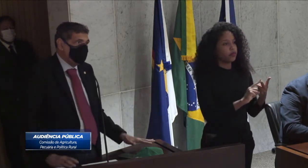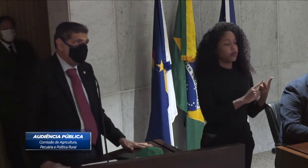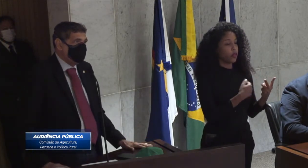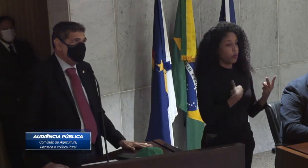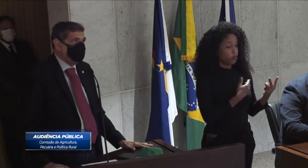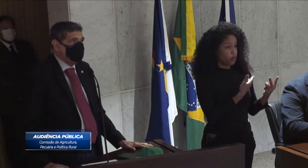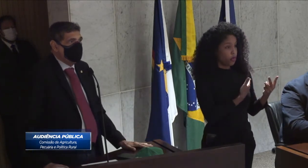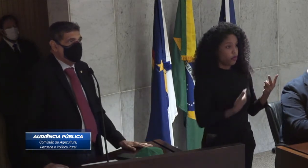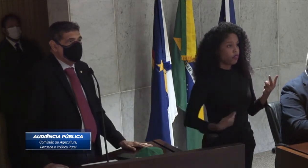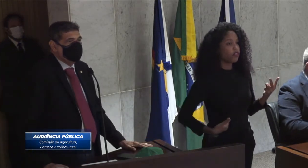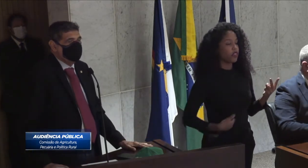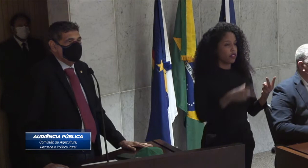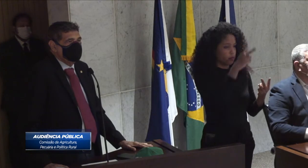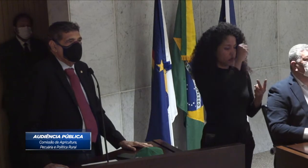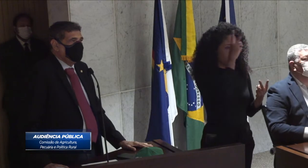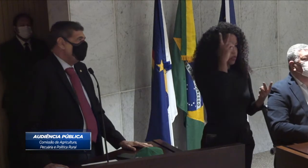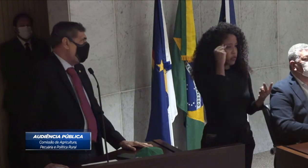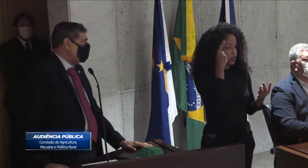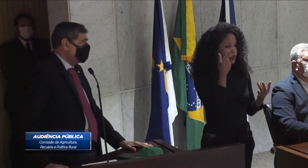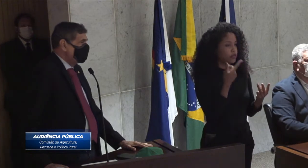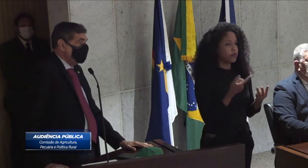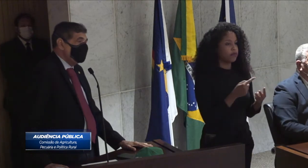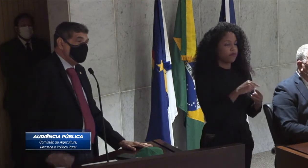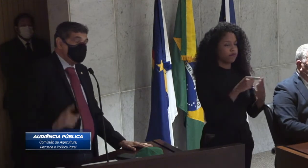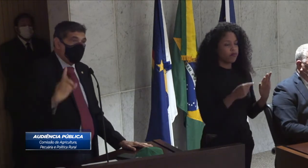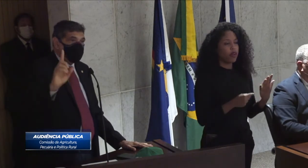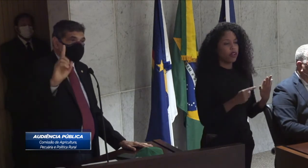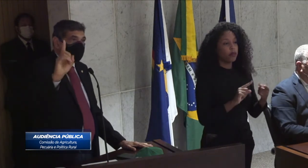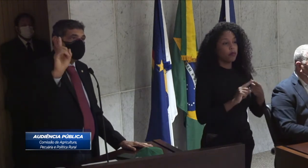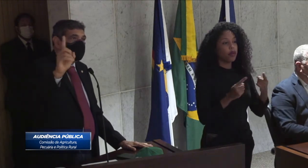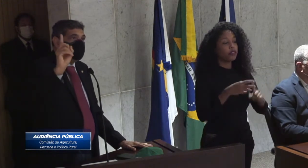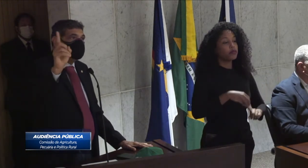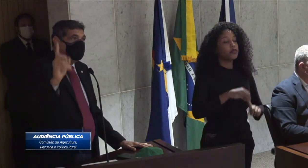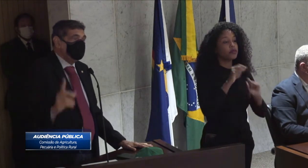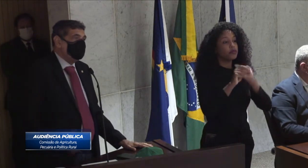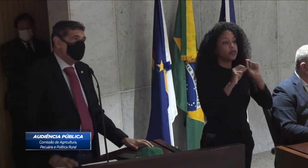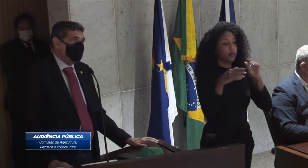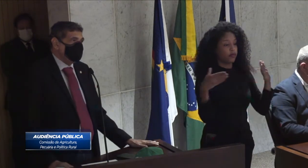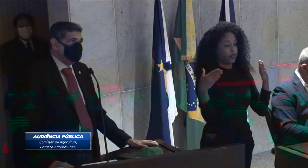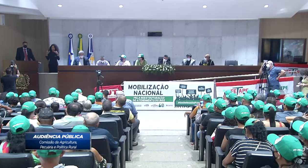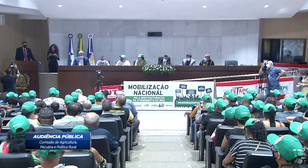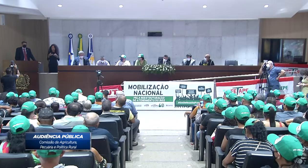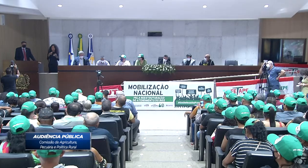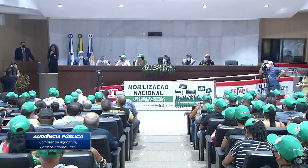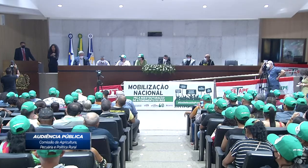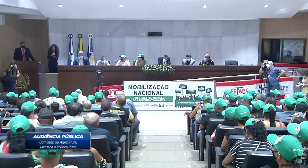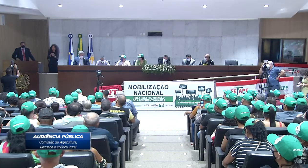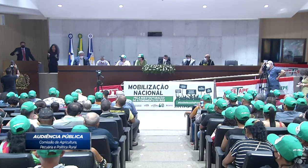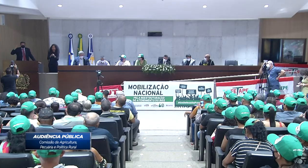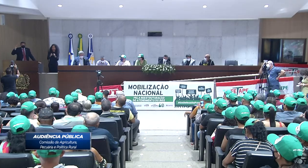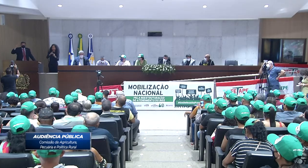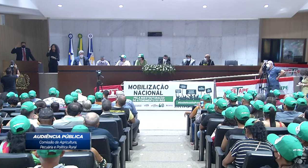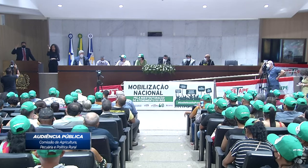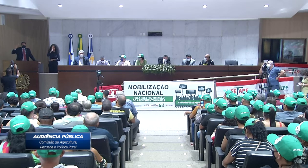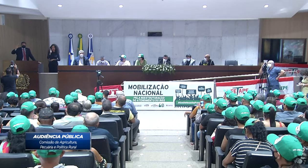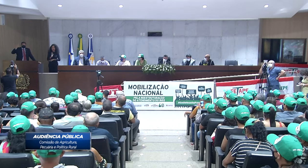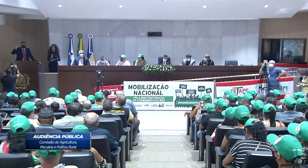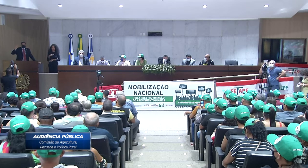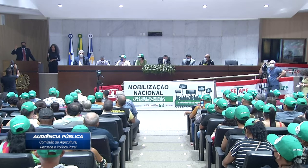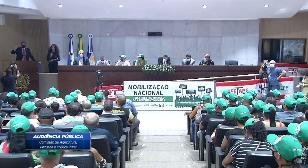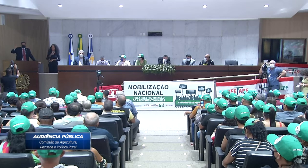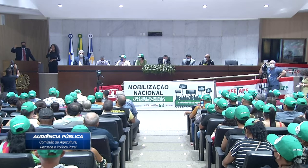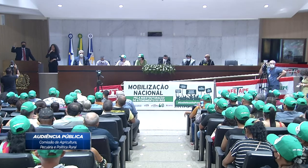frente da prefeitura. Mas, principalmente para Pernambuco e para o Brasil, o maior avanço